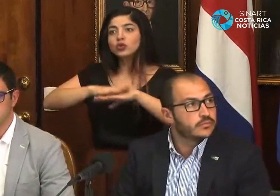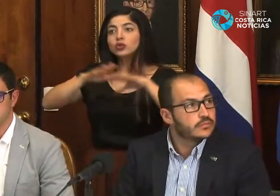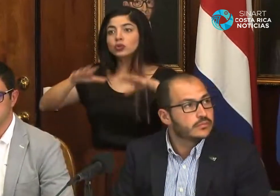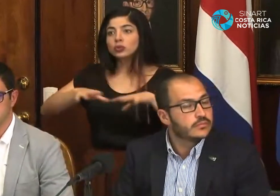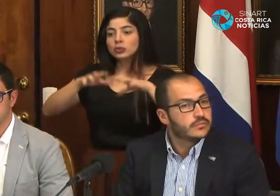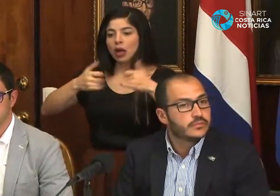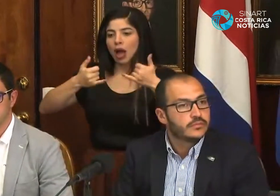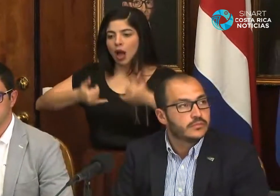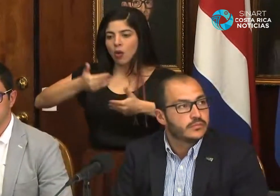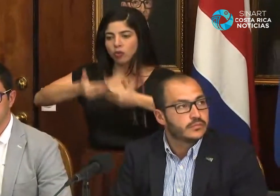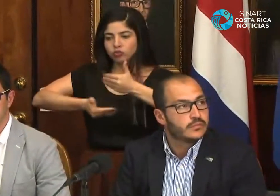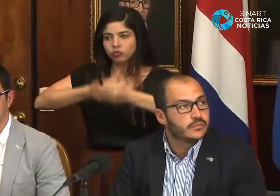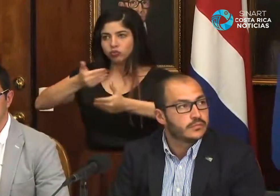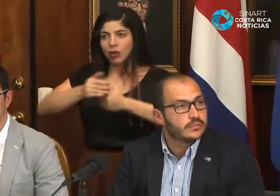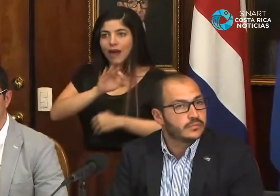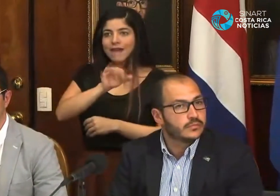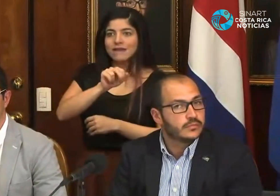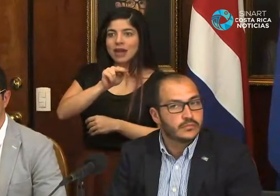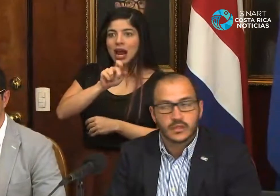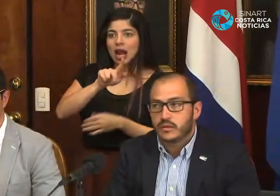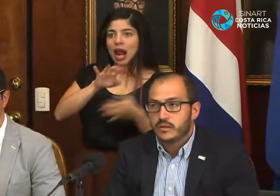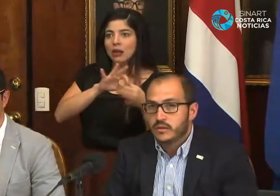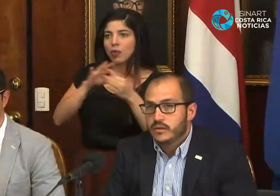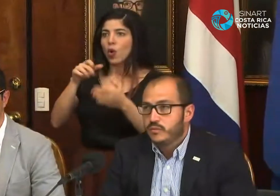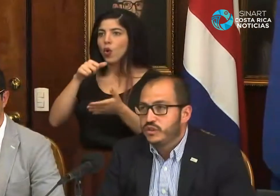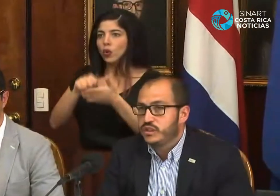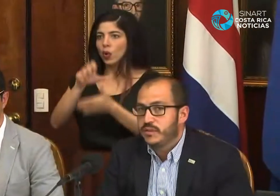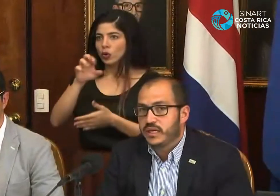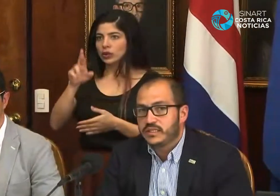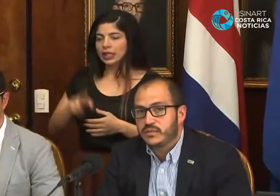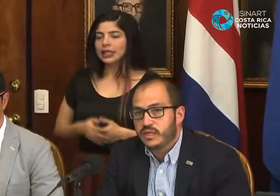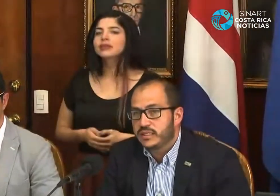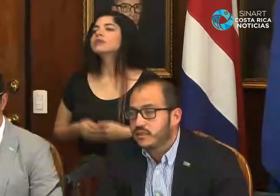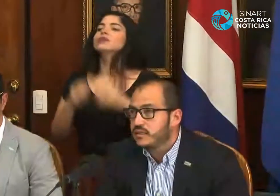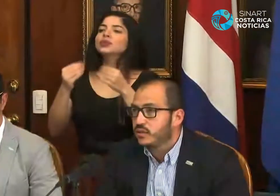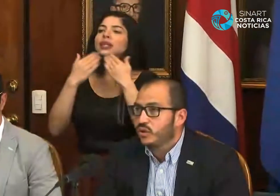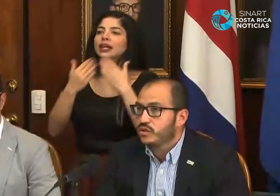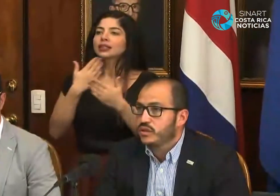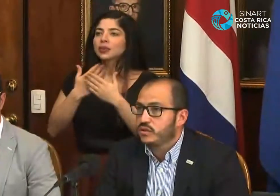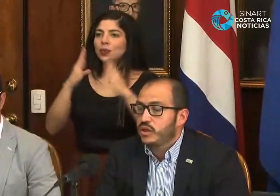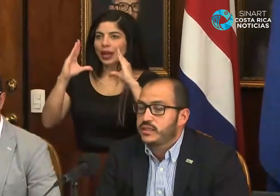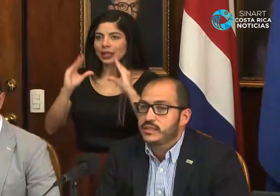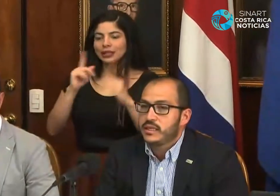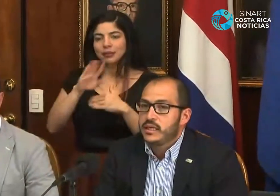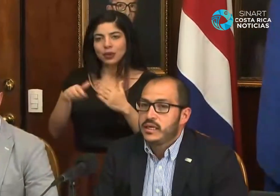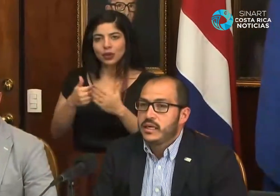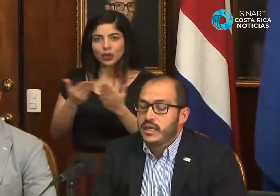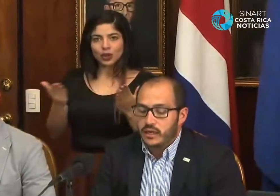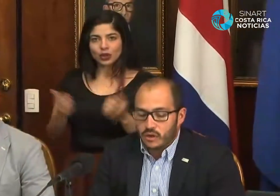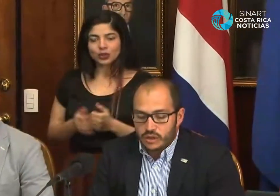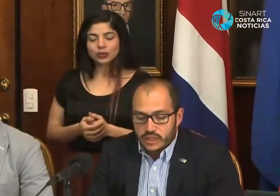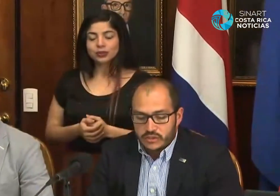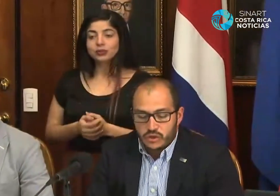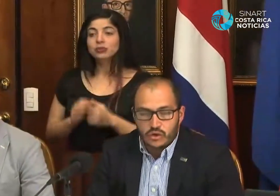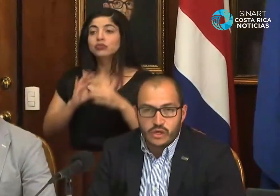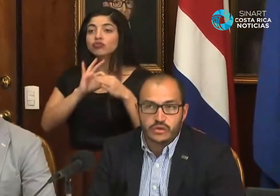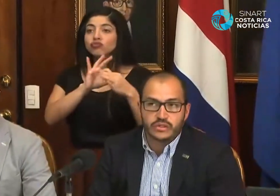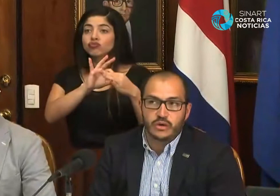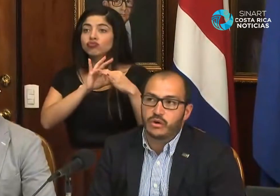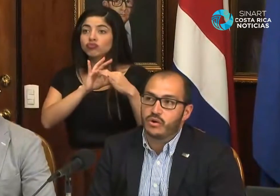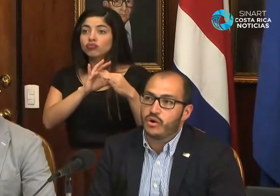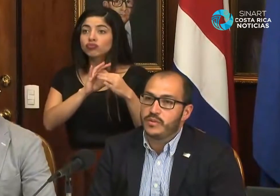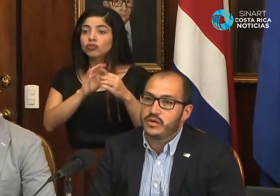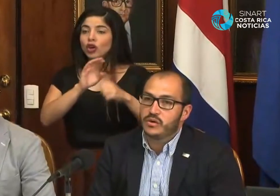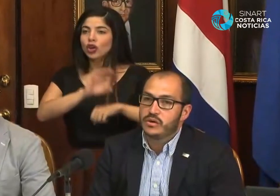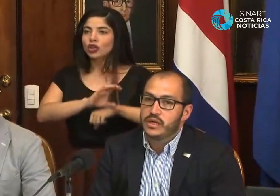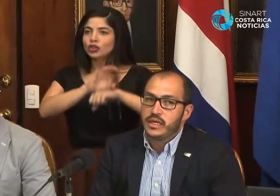que se está llevando en conjunto FANAL y Correos de Costa Rica. Muchísimas gracias, buenas tardes a todos y todas. En coordinación con el